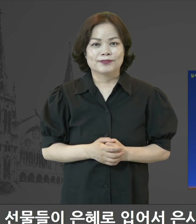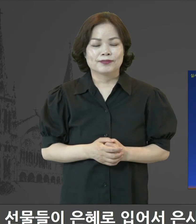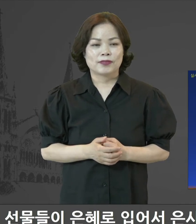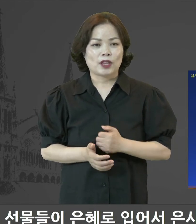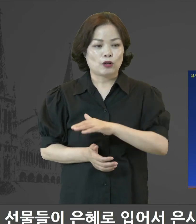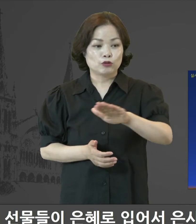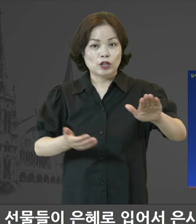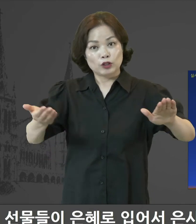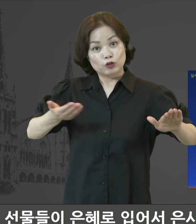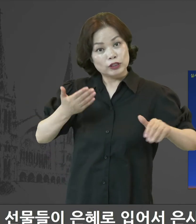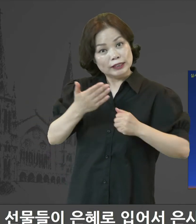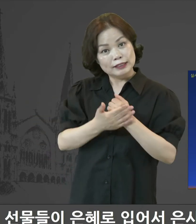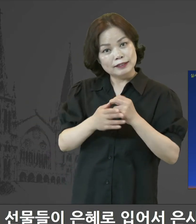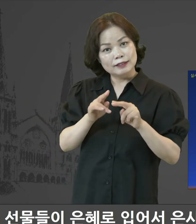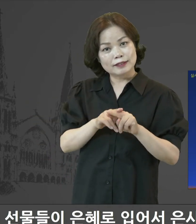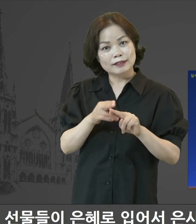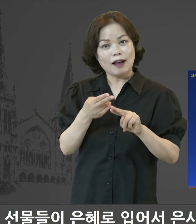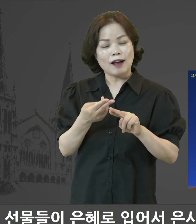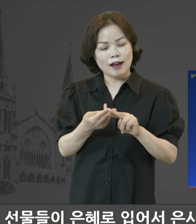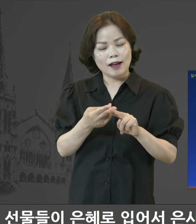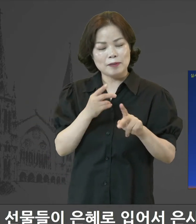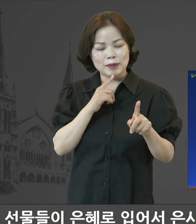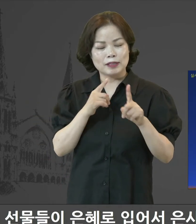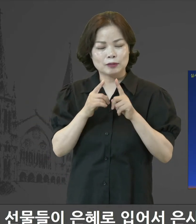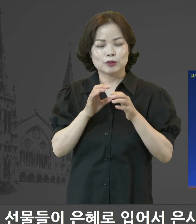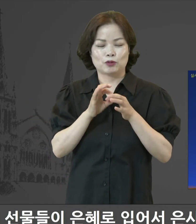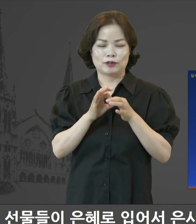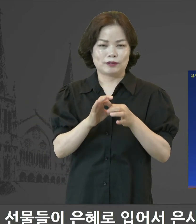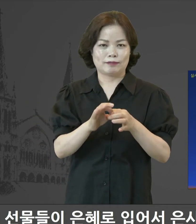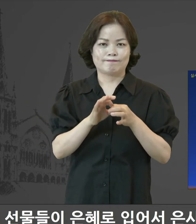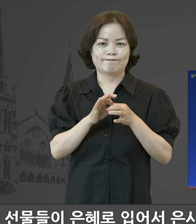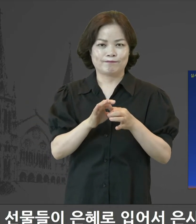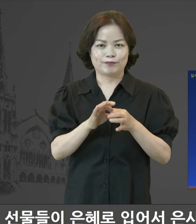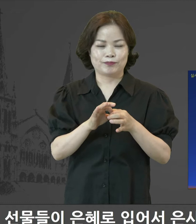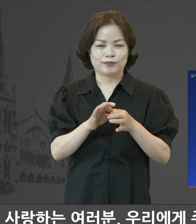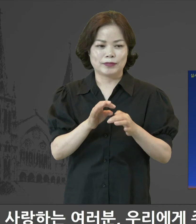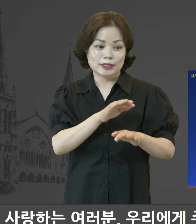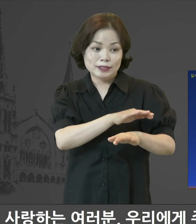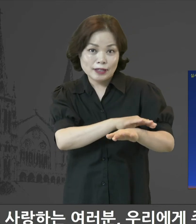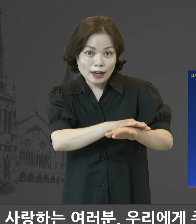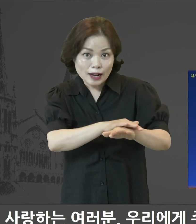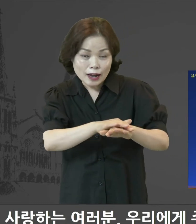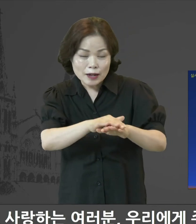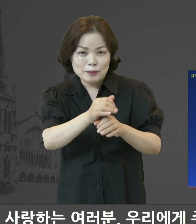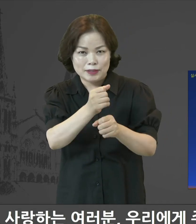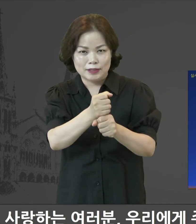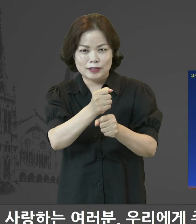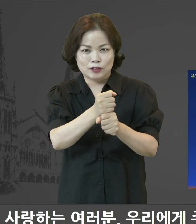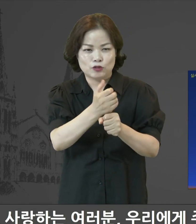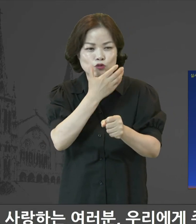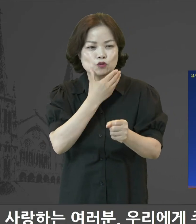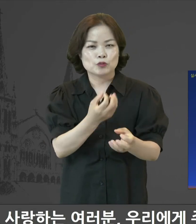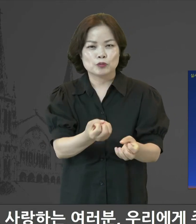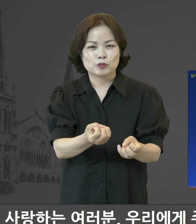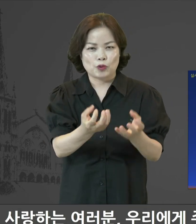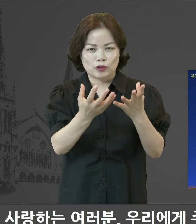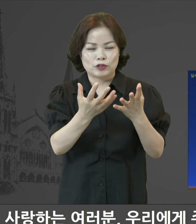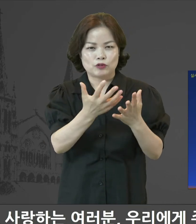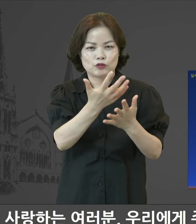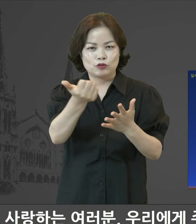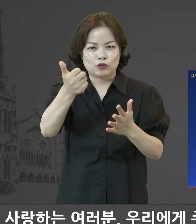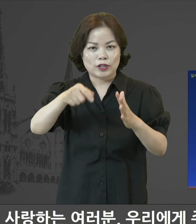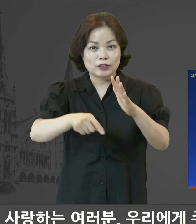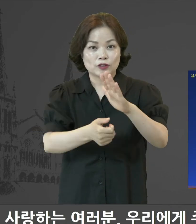우리에게 주신 은사들이 말씀으로 인해서 잘 다듬어지는 축복이 임하기를 주 안에서